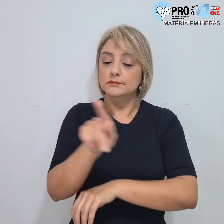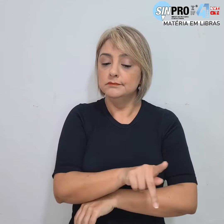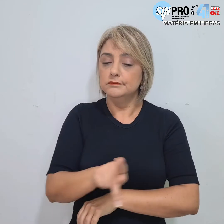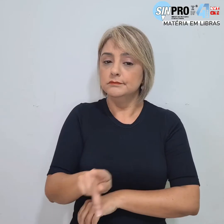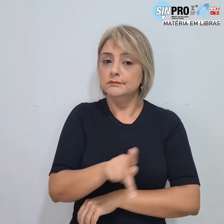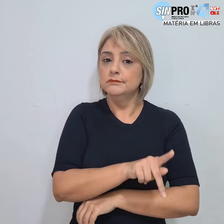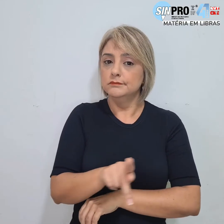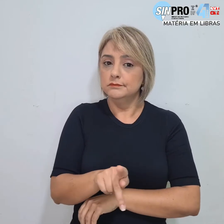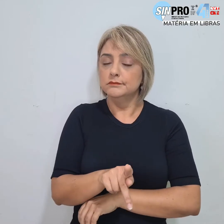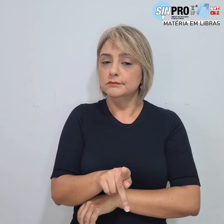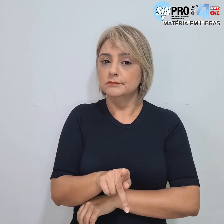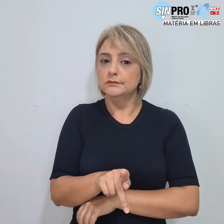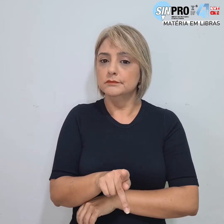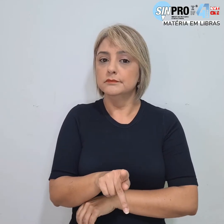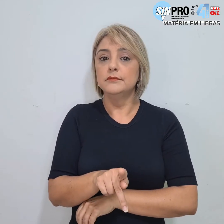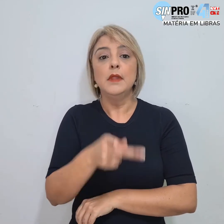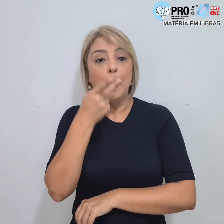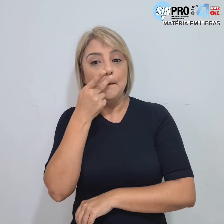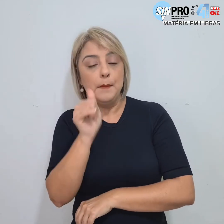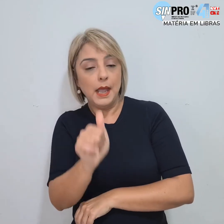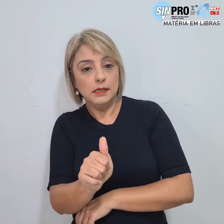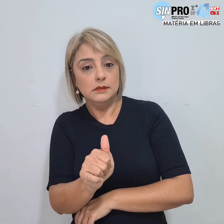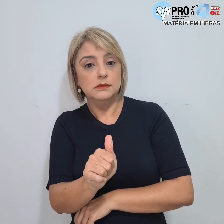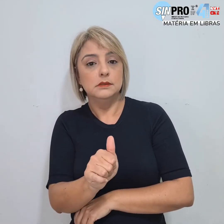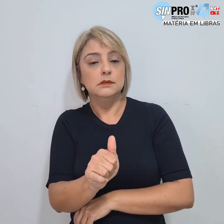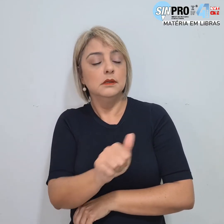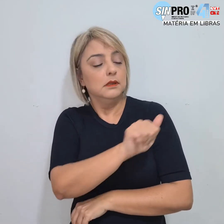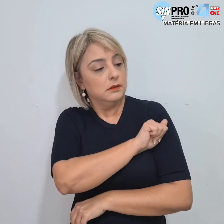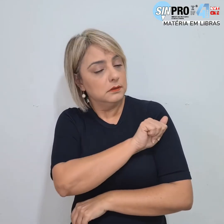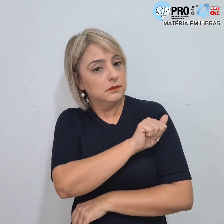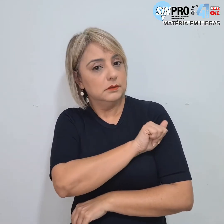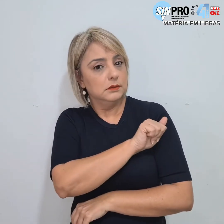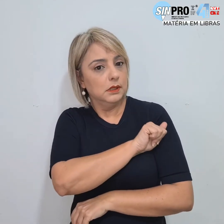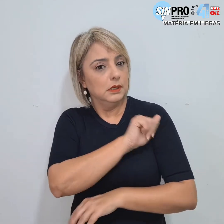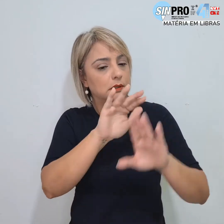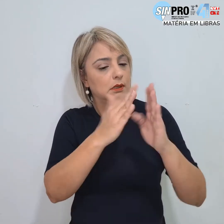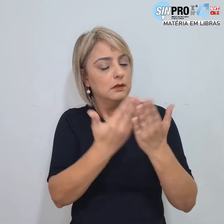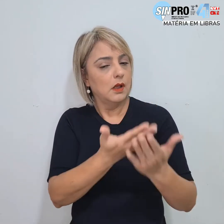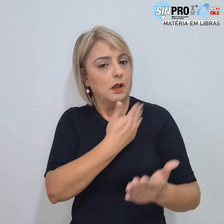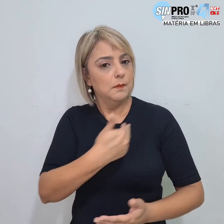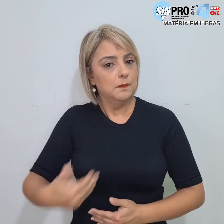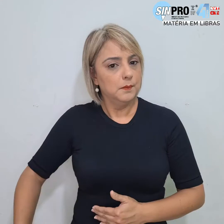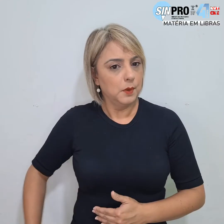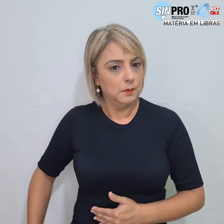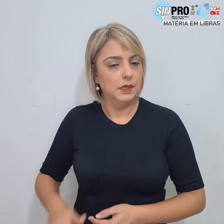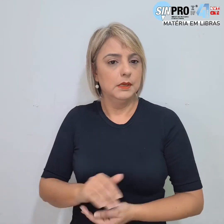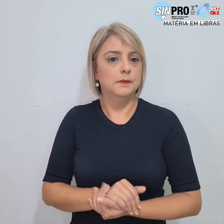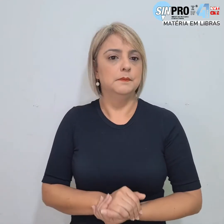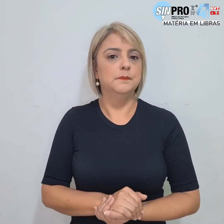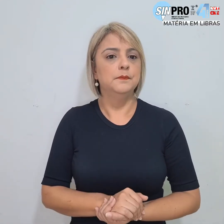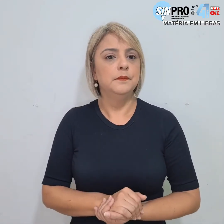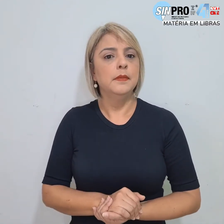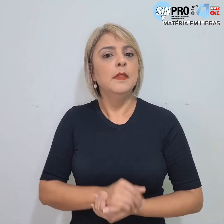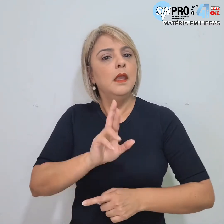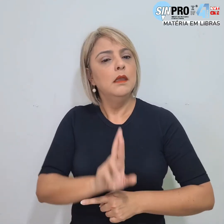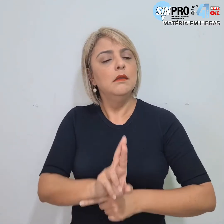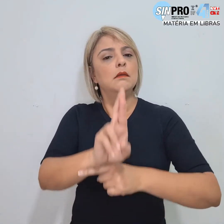professores, pais e estudantes da rede pública de ensino e representantes